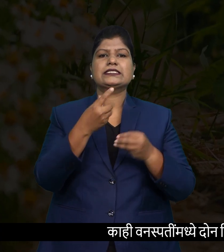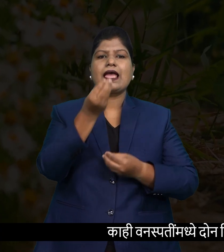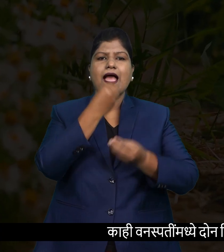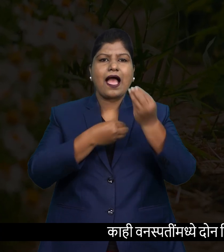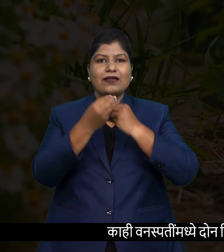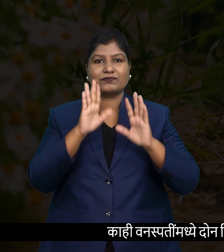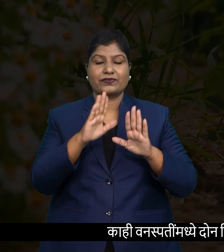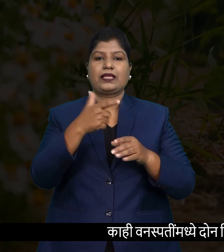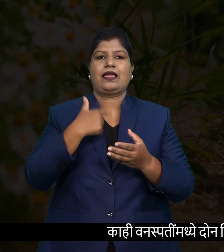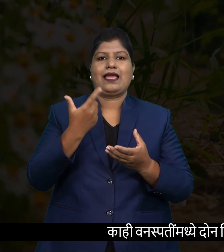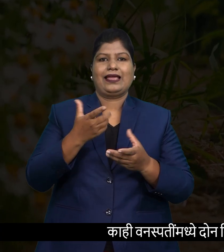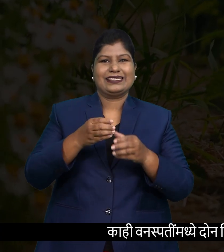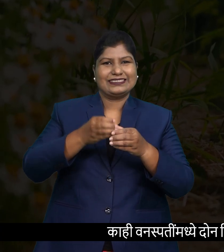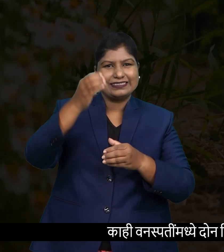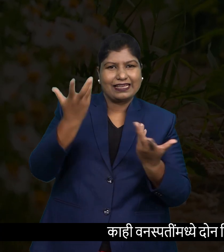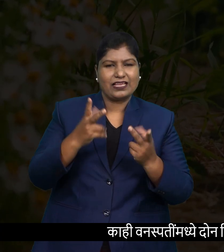असतात.